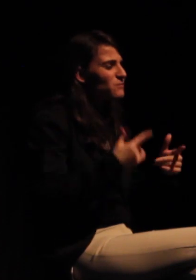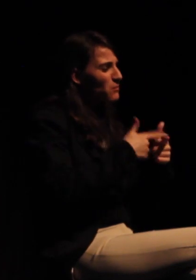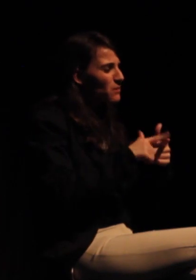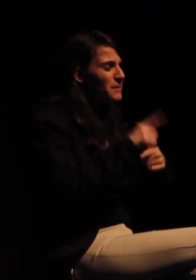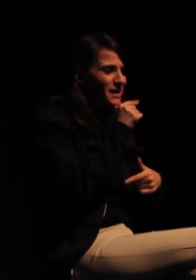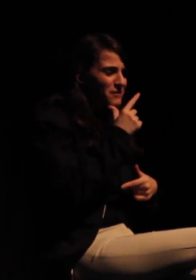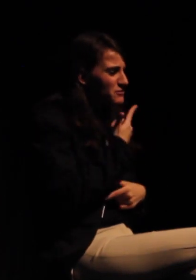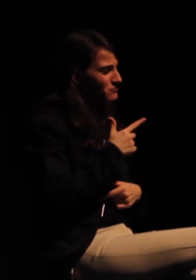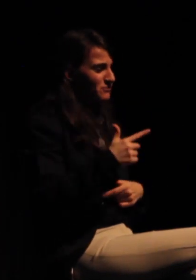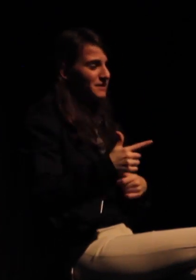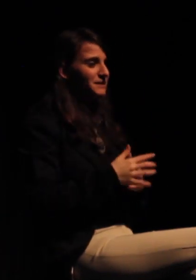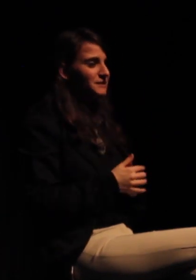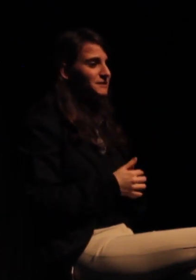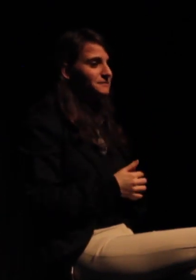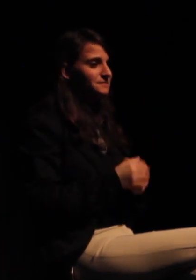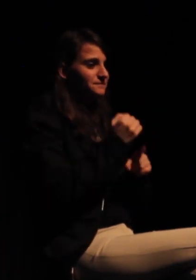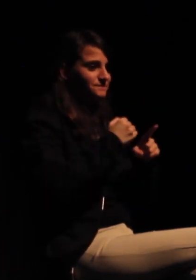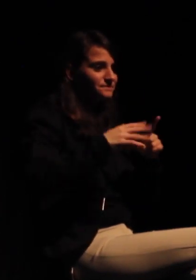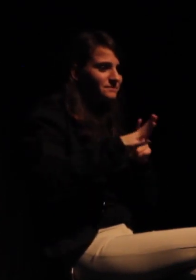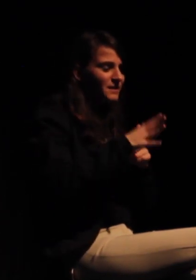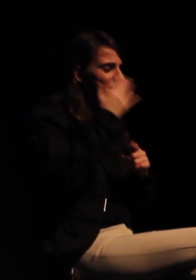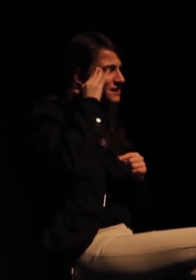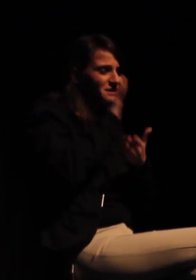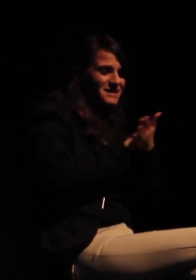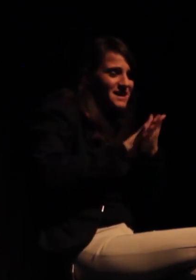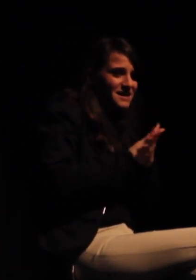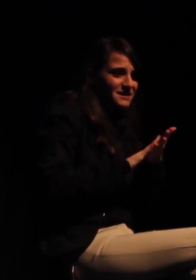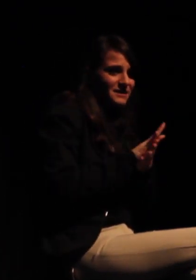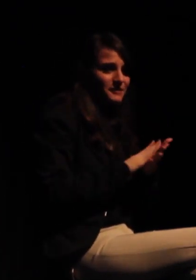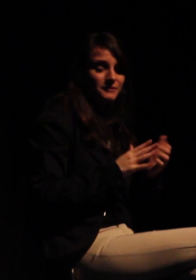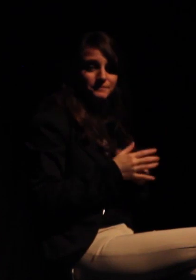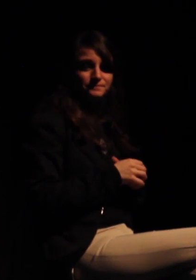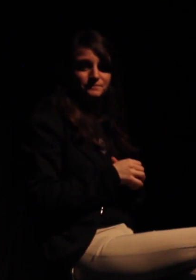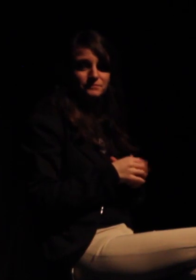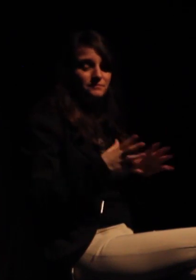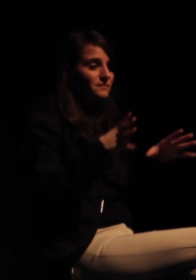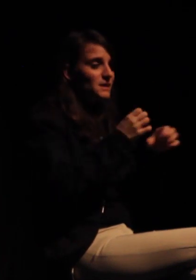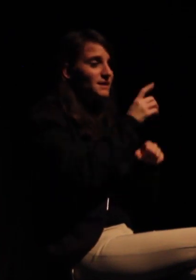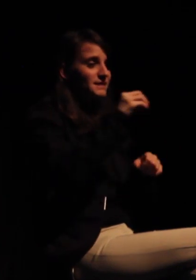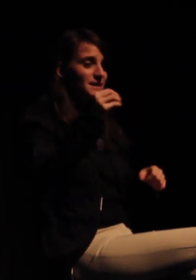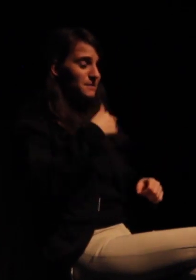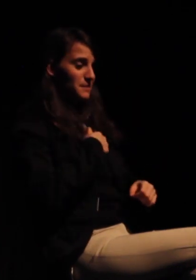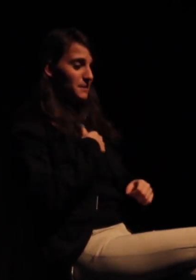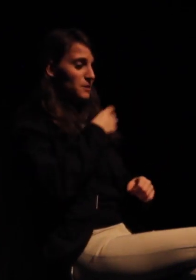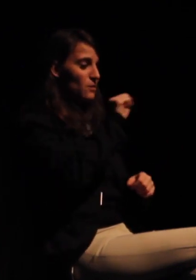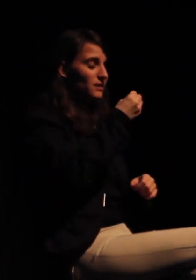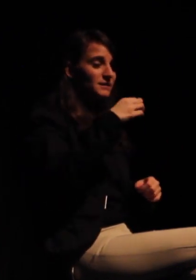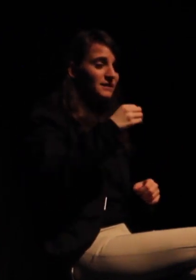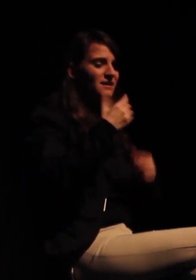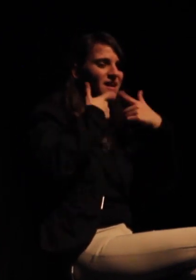problema do bairro, era uma coisa social, etc. Ele entendeu. Mas ela deu nota maior para mim, deu 100 para mim e 80 para ele.